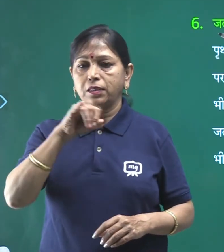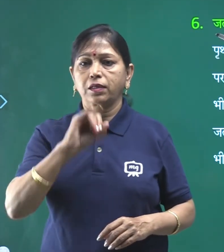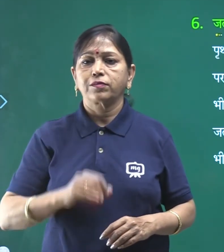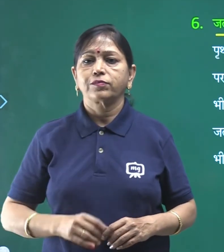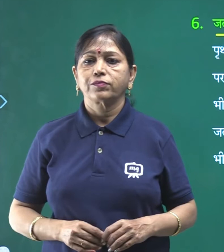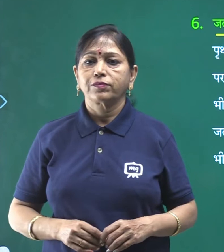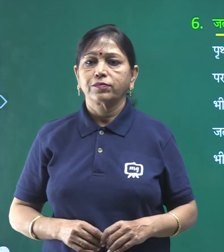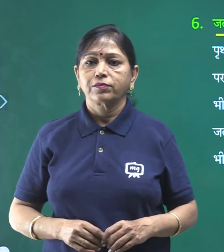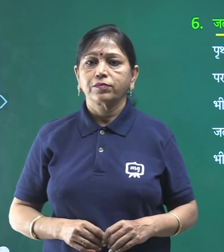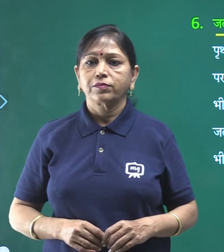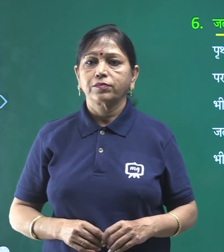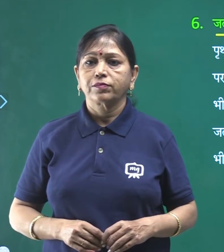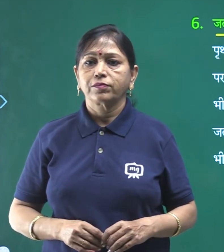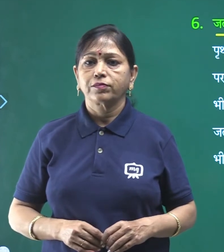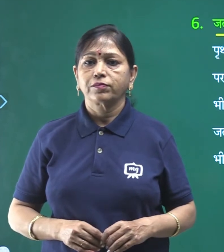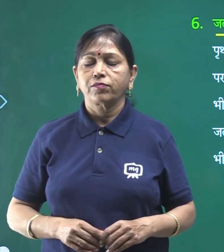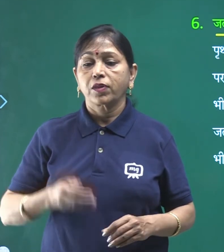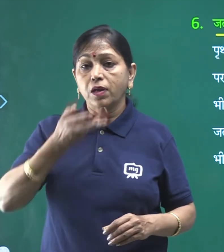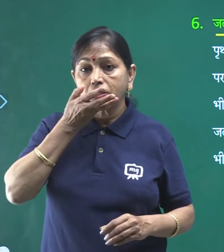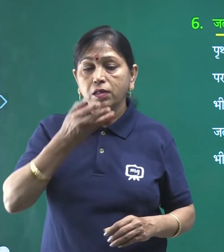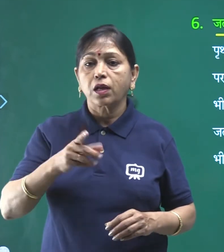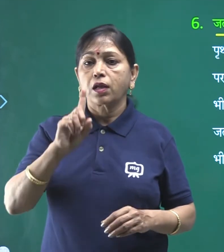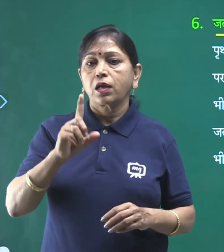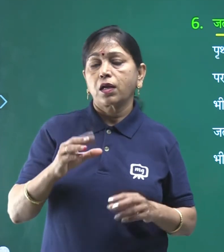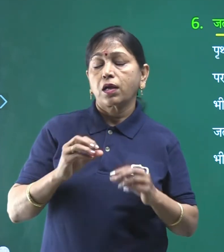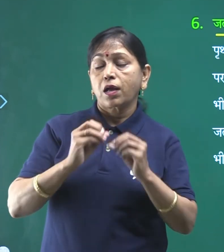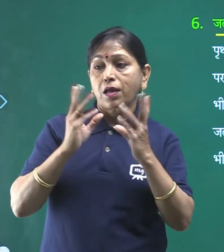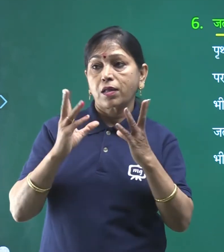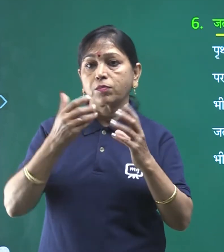16 जल एक अद्भुत कराओ